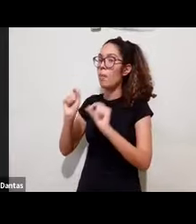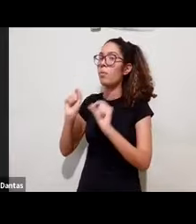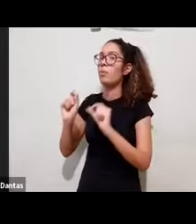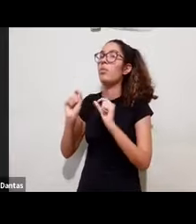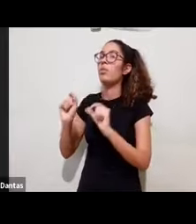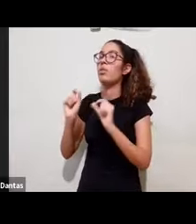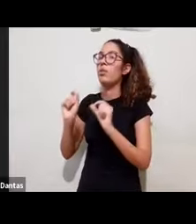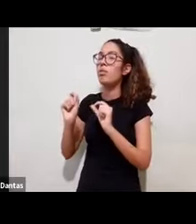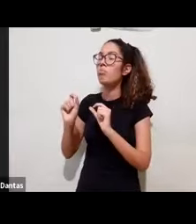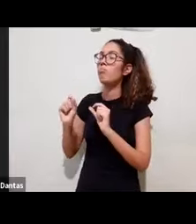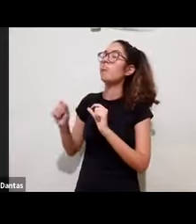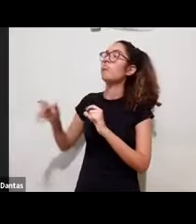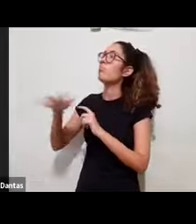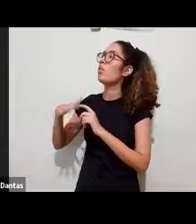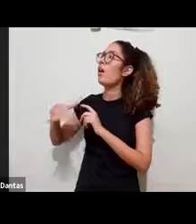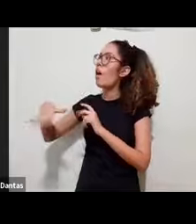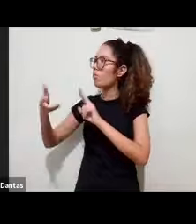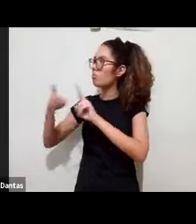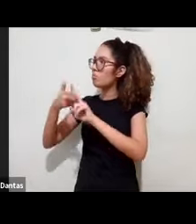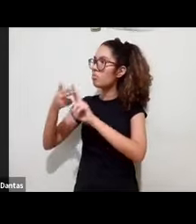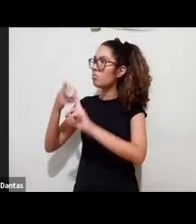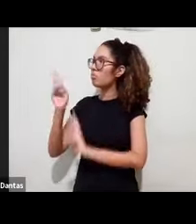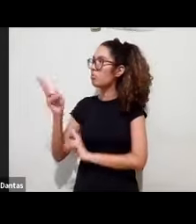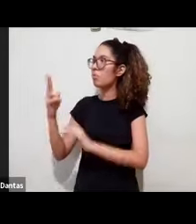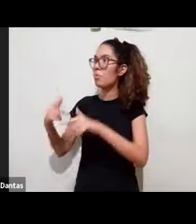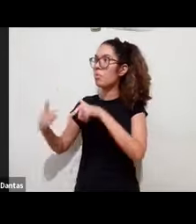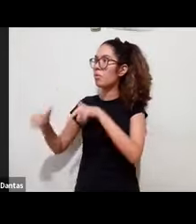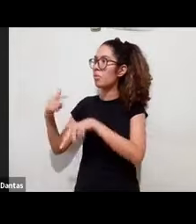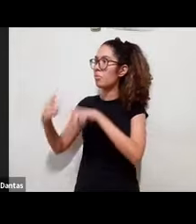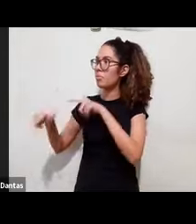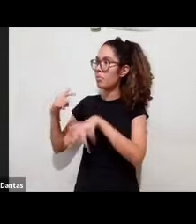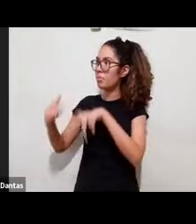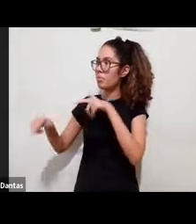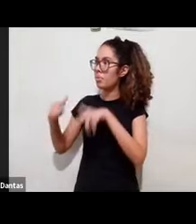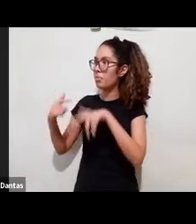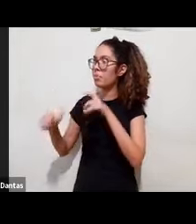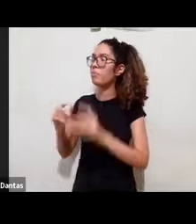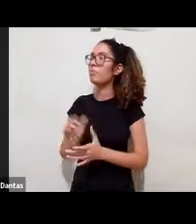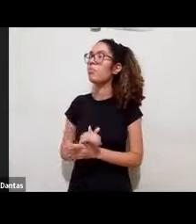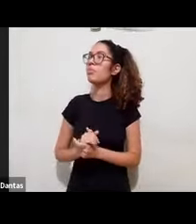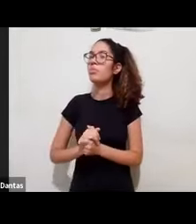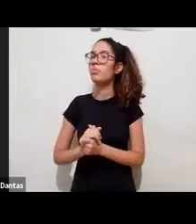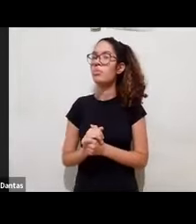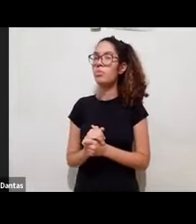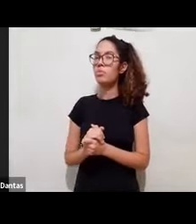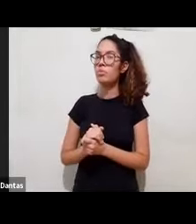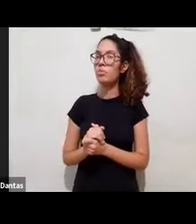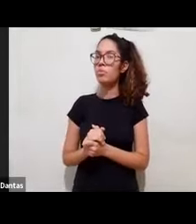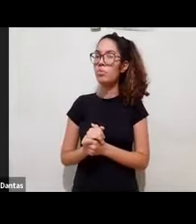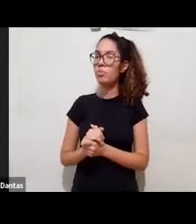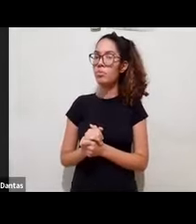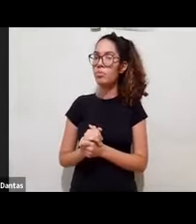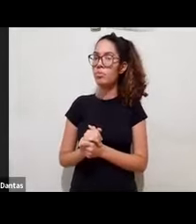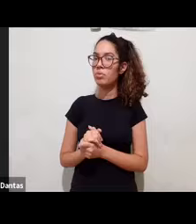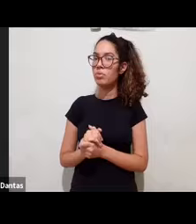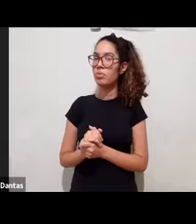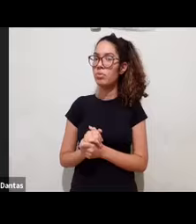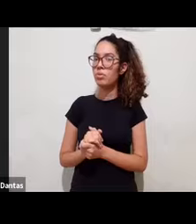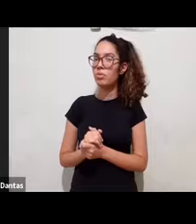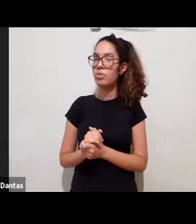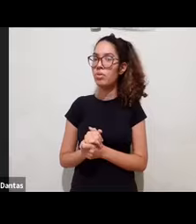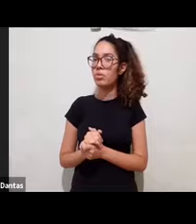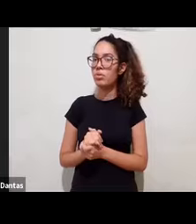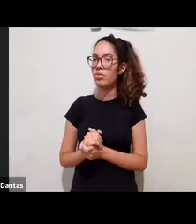conselhos profissionais, mas também pelo Conselho Estadual de Saúde, pelo Ministério Público. Nós temos todos esses relatórios, acompanhamos essas